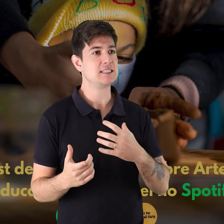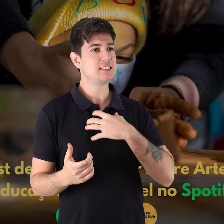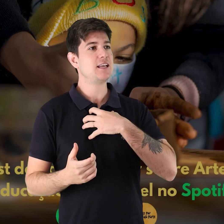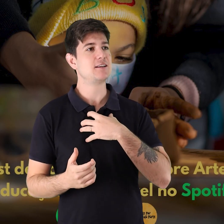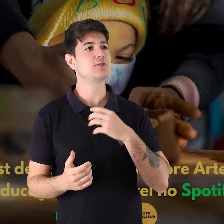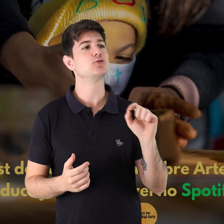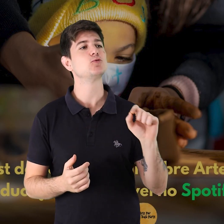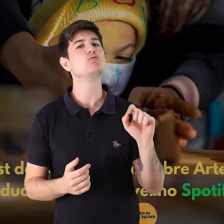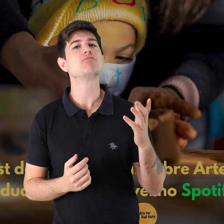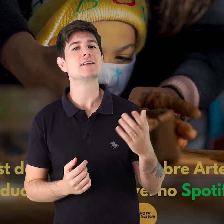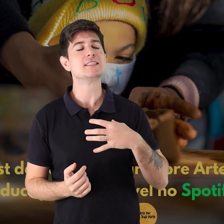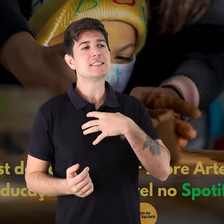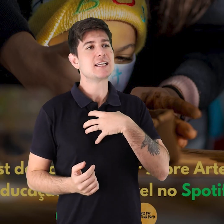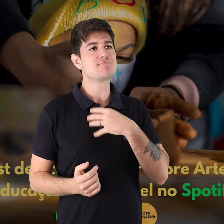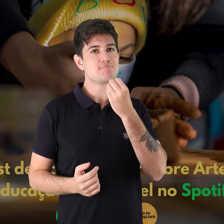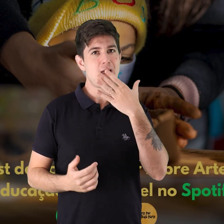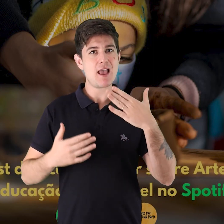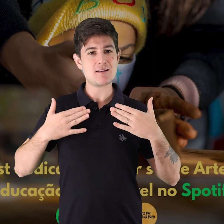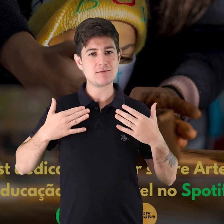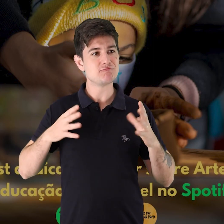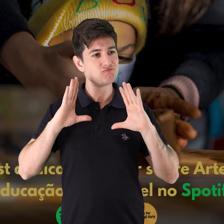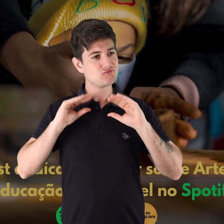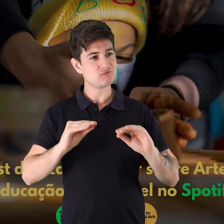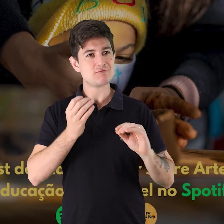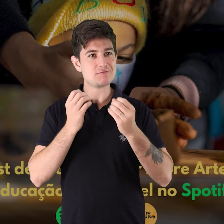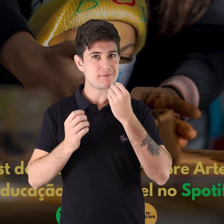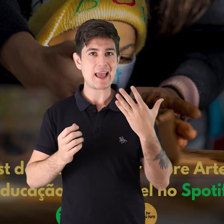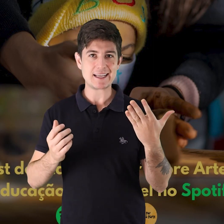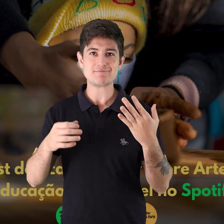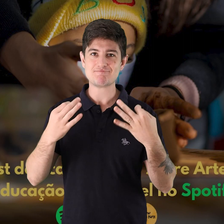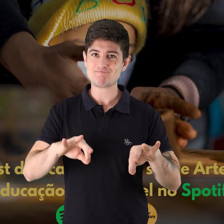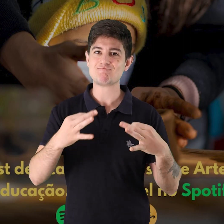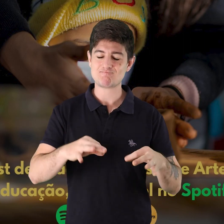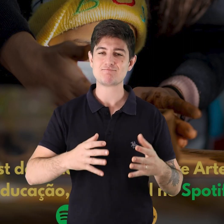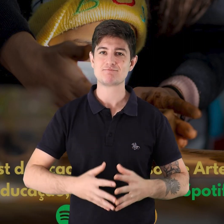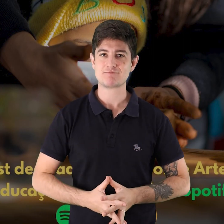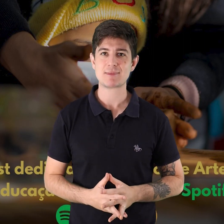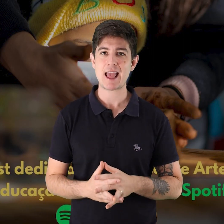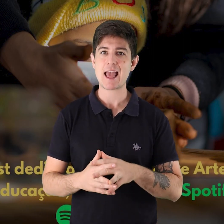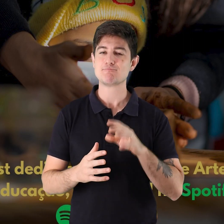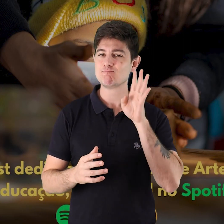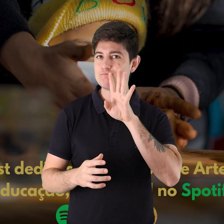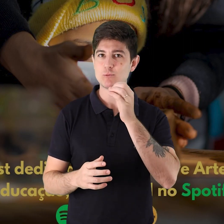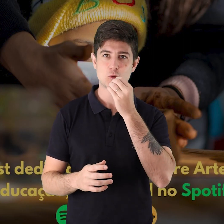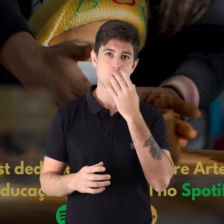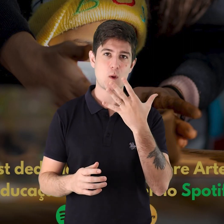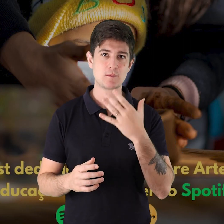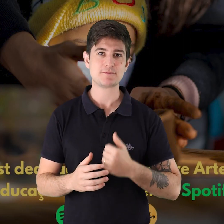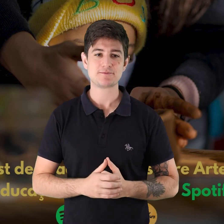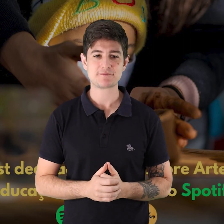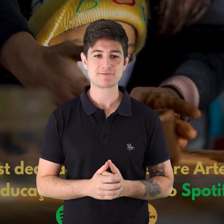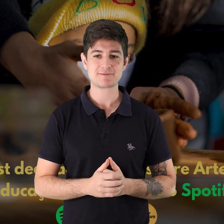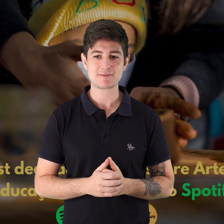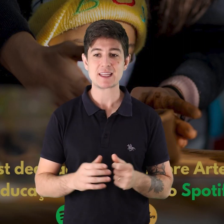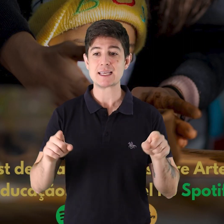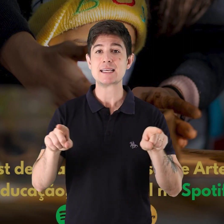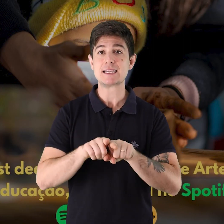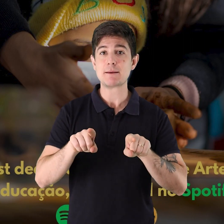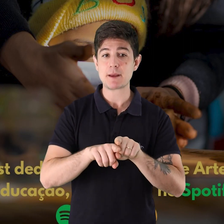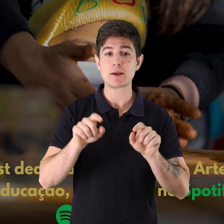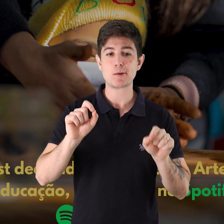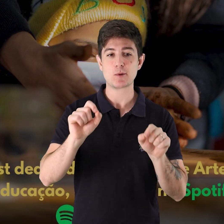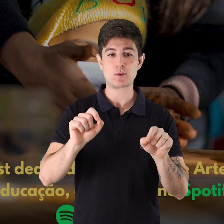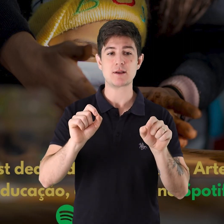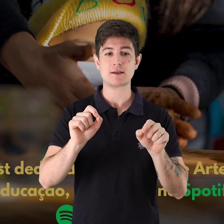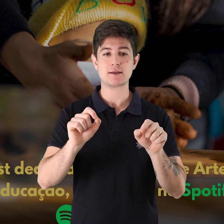uma sensação de bem-estar também, né? Então isso é muito gratificante. E